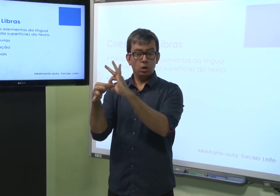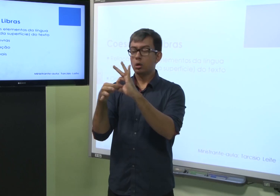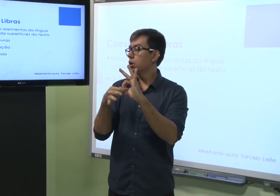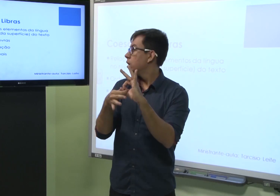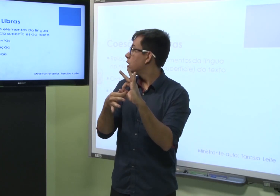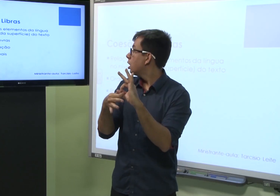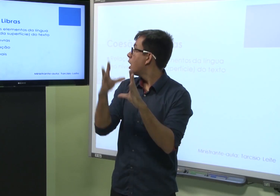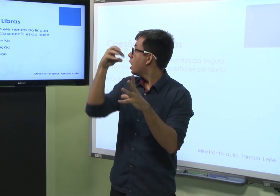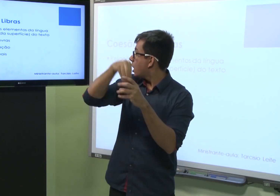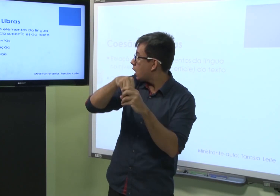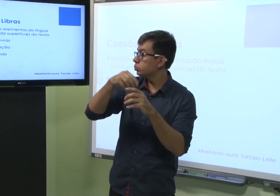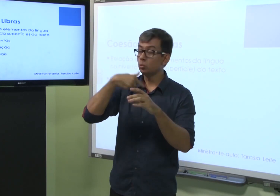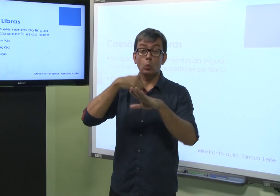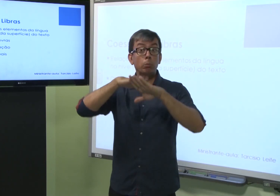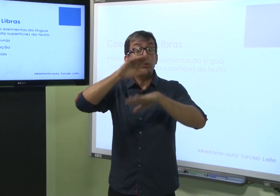Esse é o sinal de coesão.